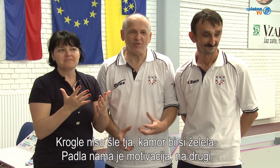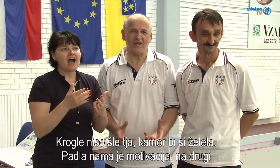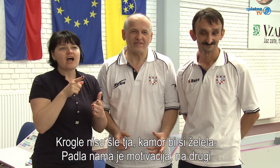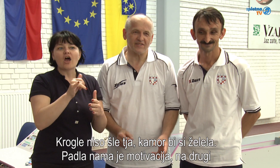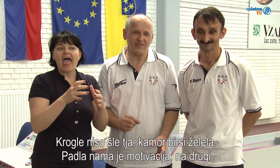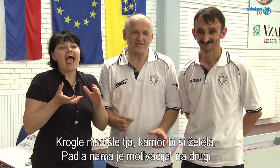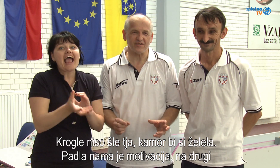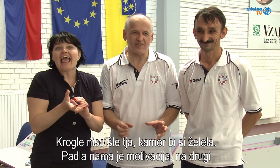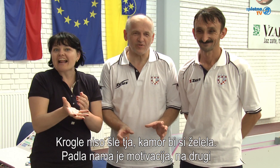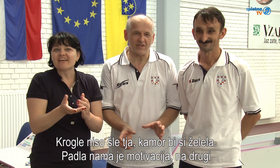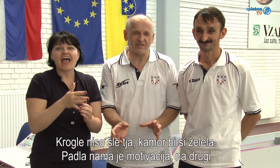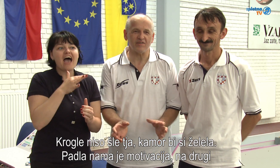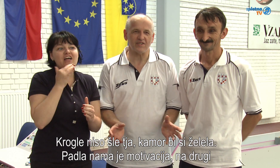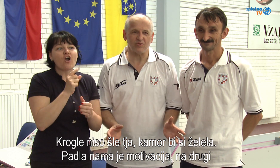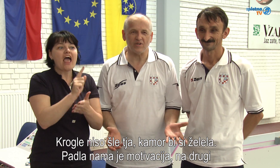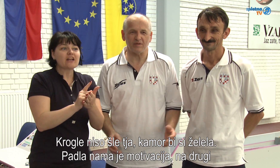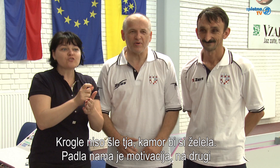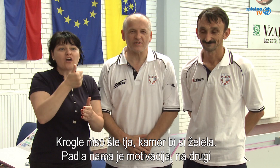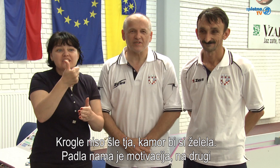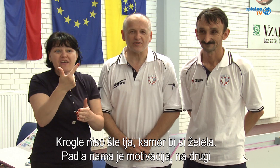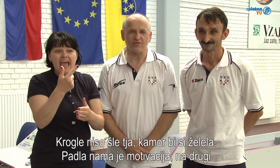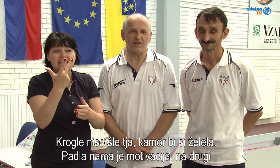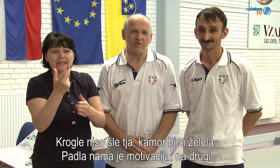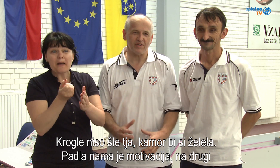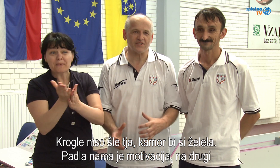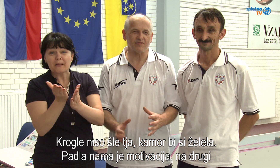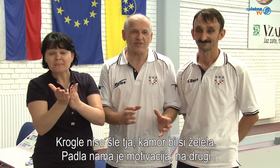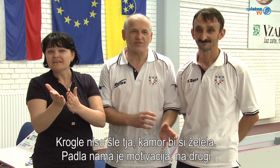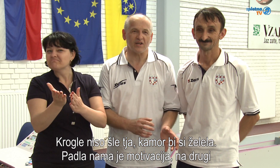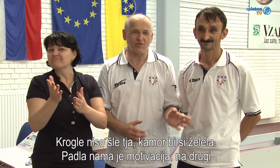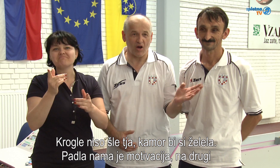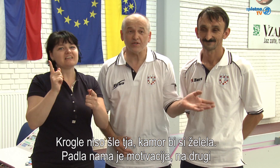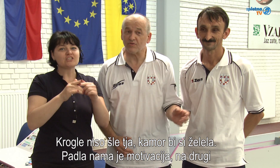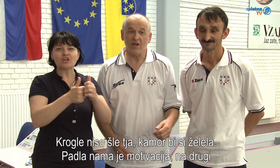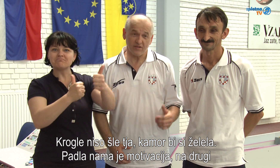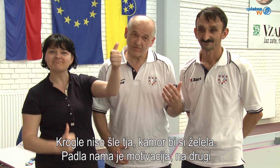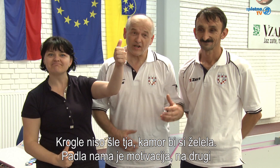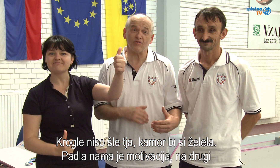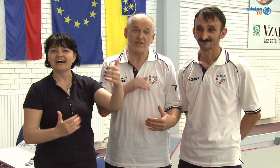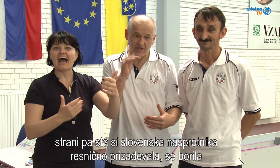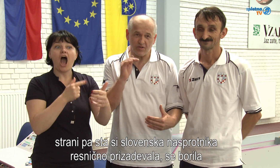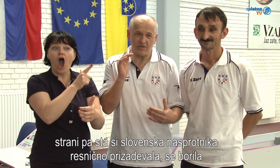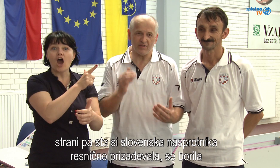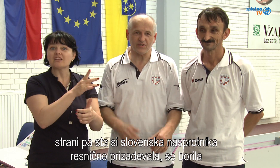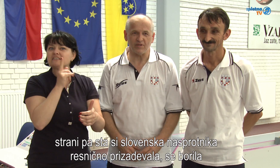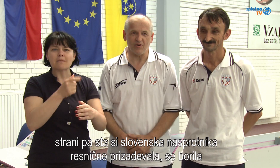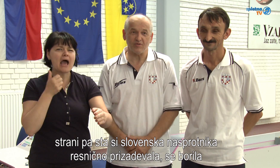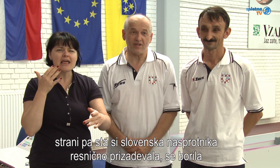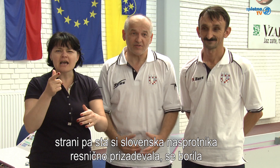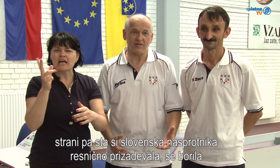kuglanje, znači dosta je trenutak, 2-3 kugle ne pogodite ono što treba, već ste u zaostatku, a oni su krenuli da igraju na većem nivou, tako da